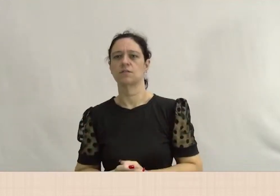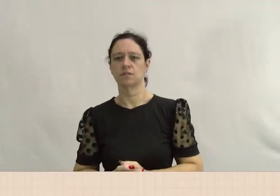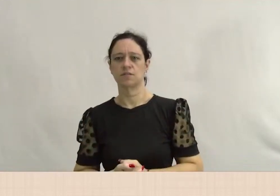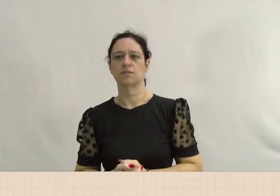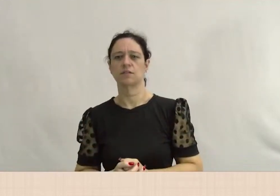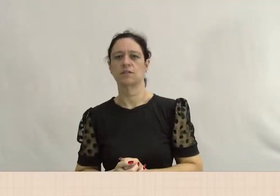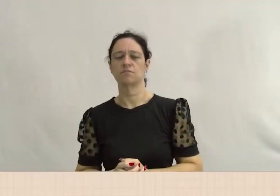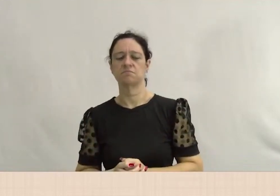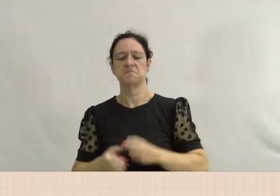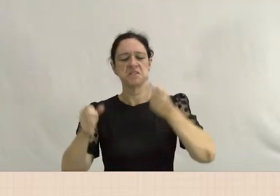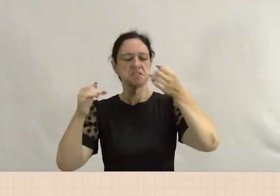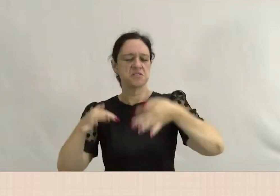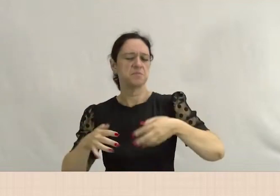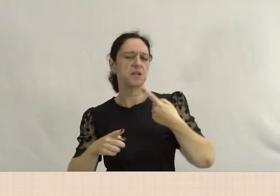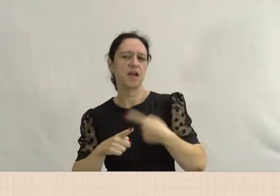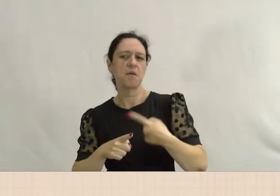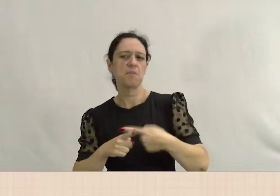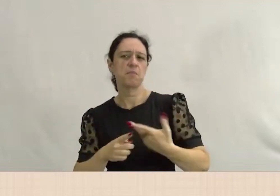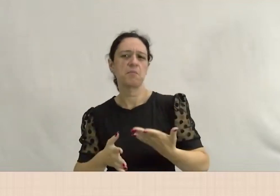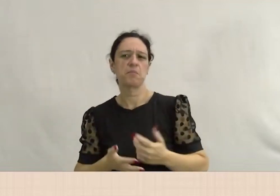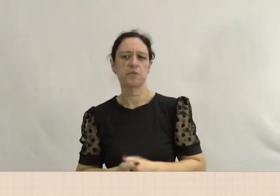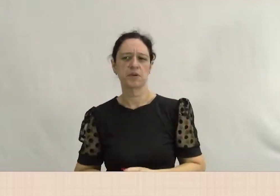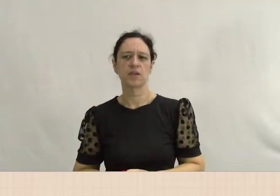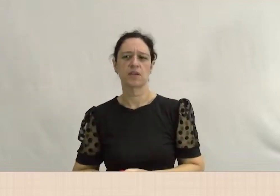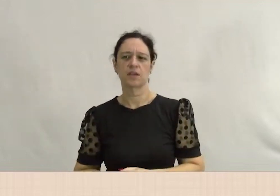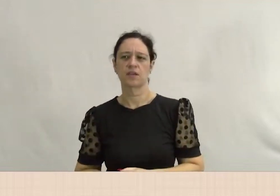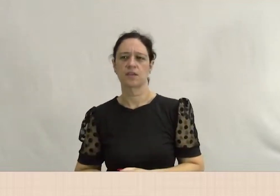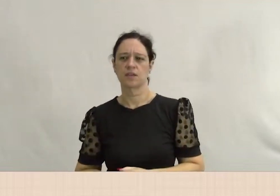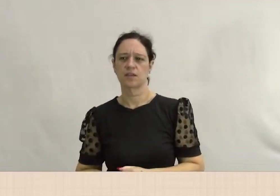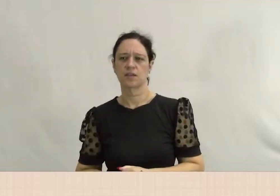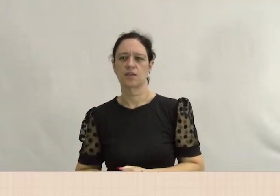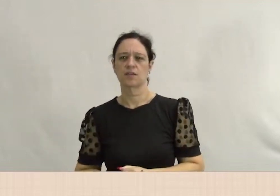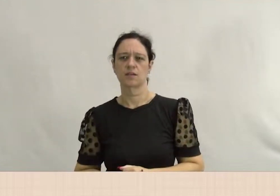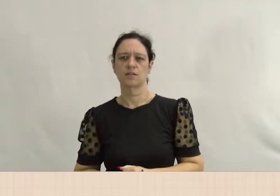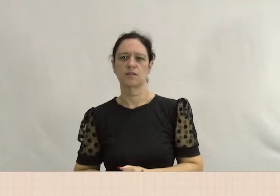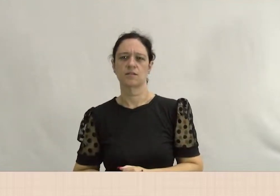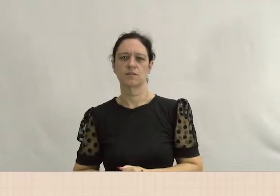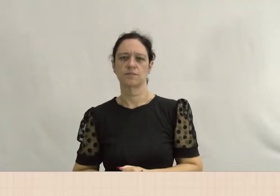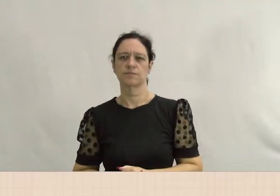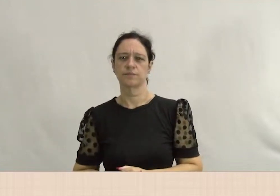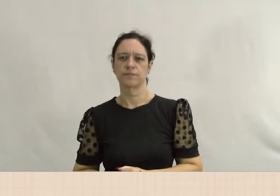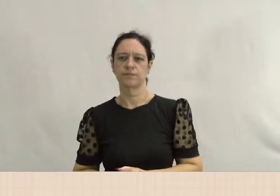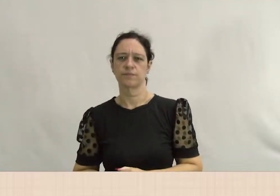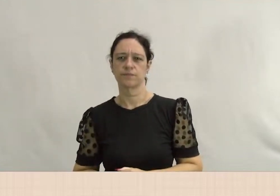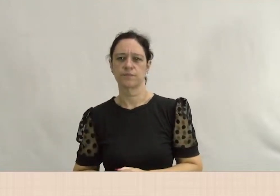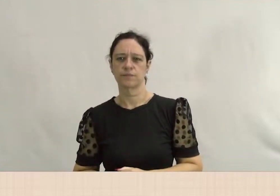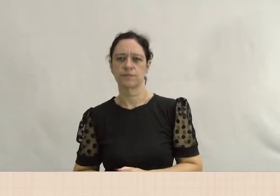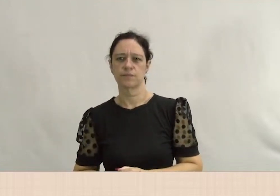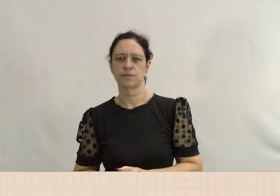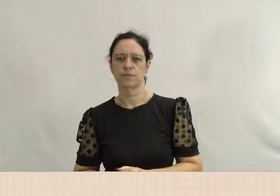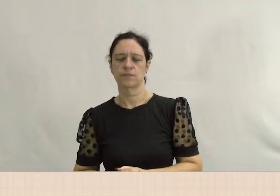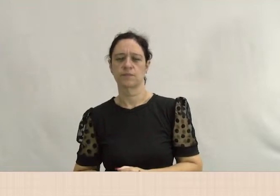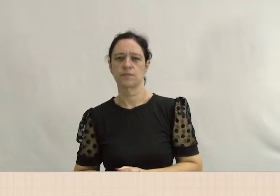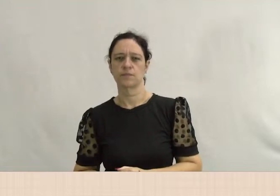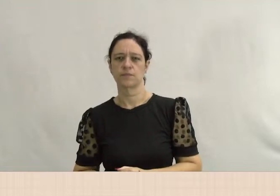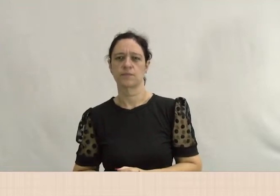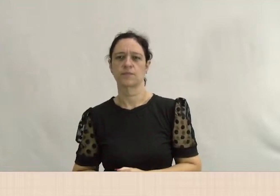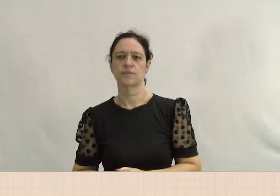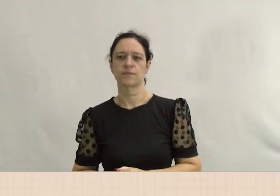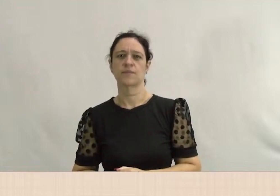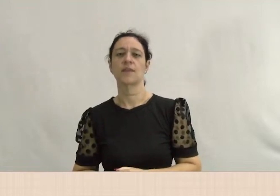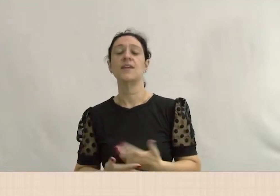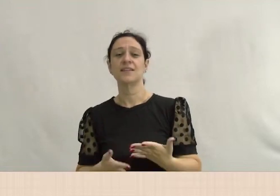explicar? Ou melhor dizendo, é que eu não quis usar um termo talvez vocês vão achar difícil. Um